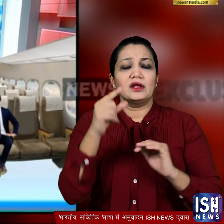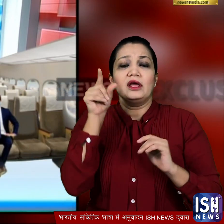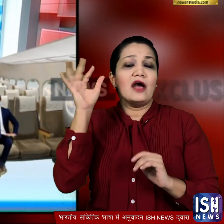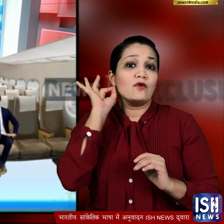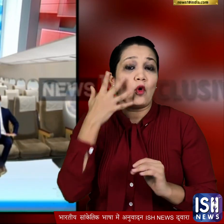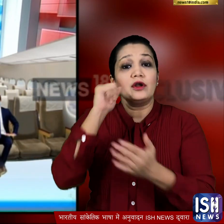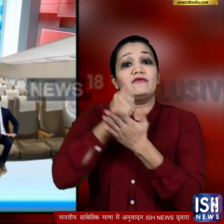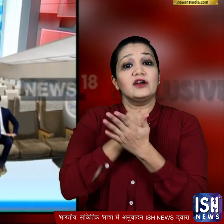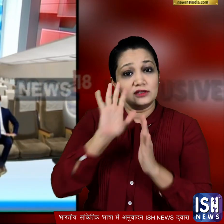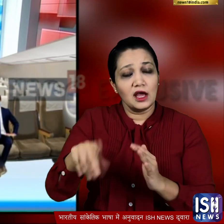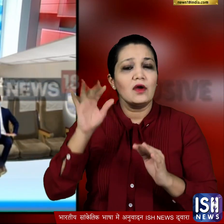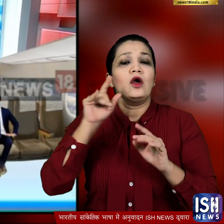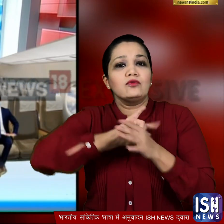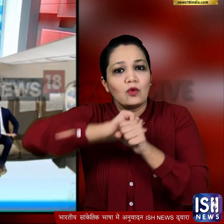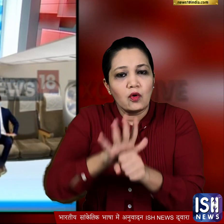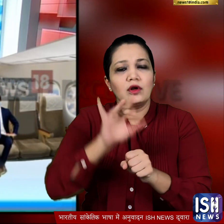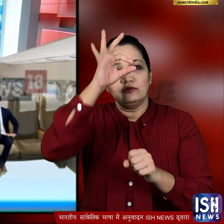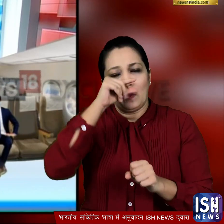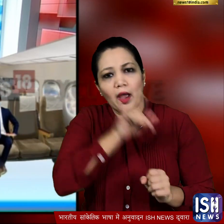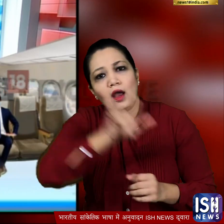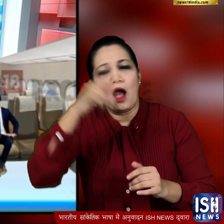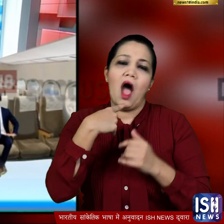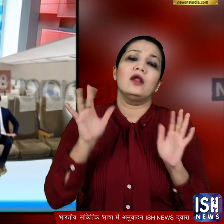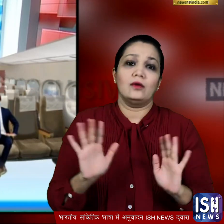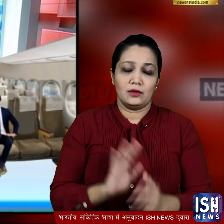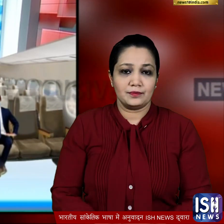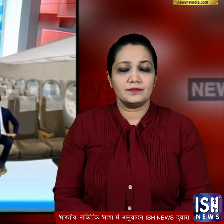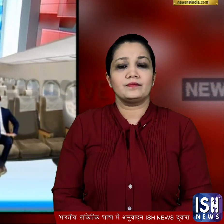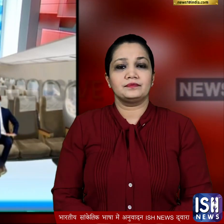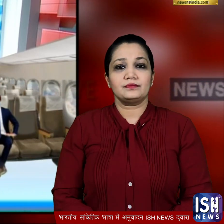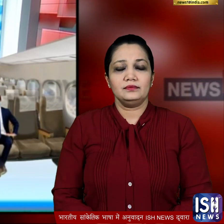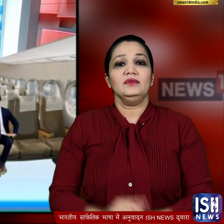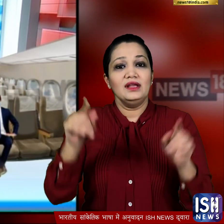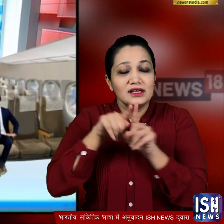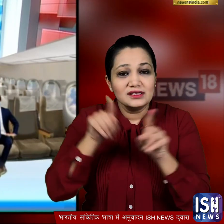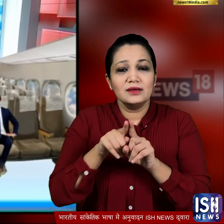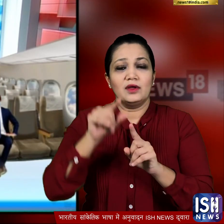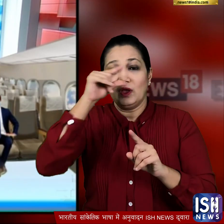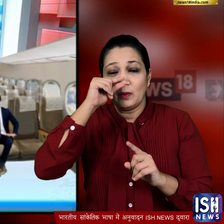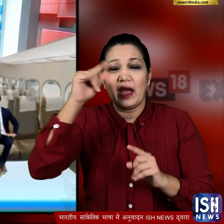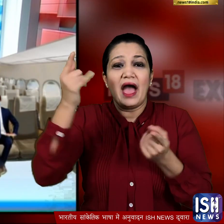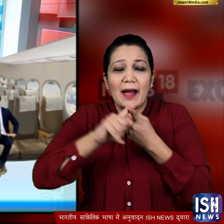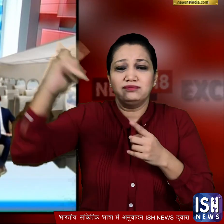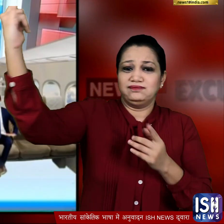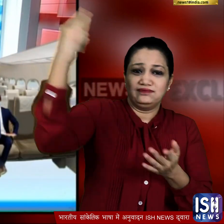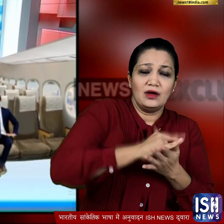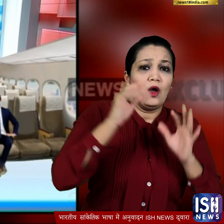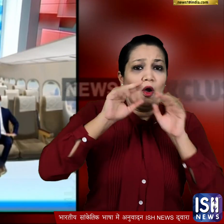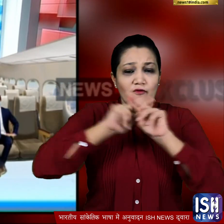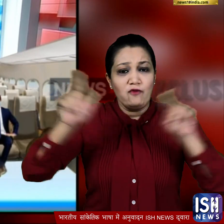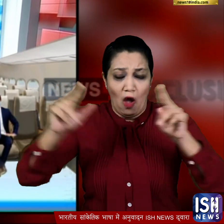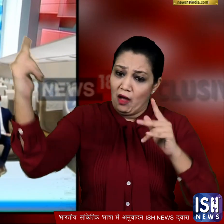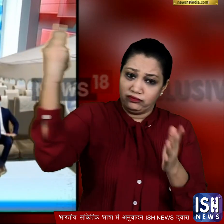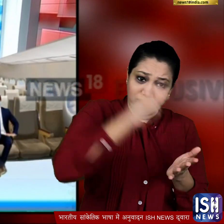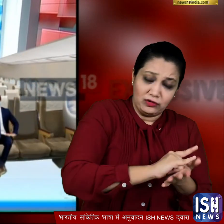पास यूएई का गोल्डन वीजा भी है, जो कोरोना काल में दुबई जाने के लिए बेहद जरूरी है। इसके अलावा यह तभी संभव है जब दुबई से विमान अच्छी संख्या